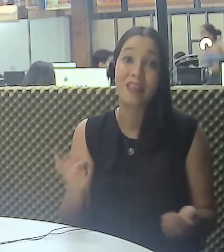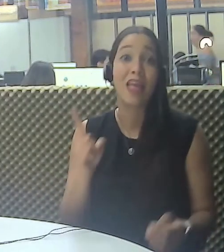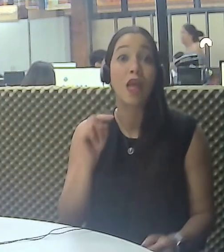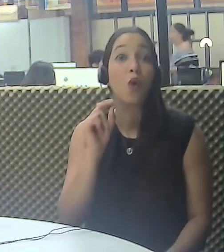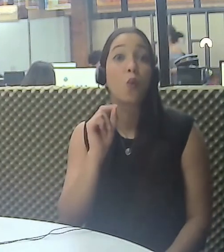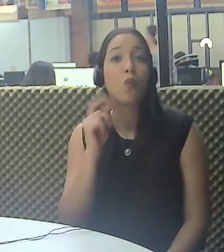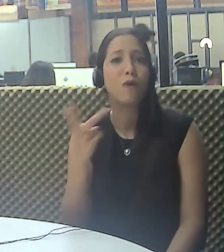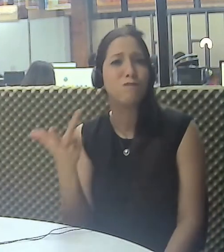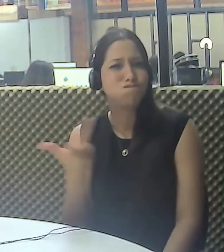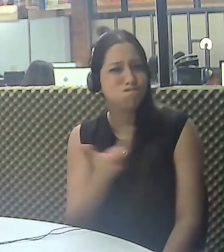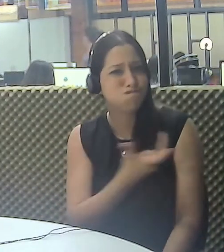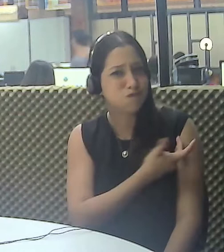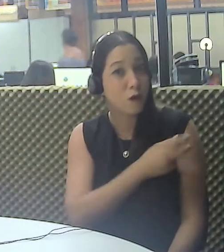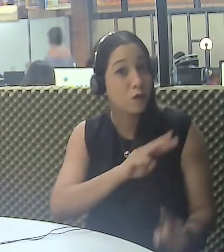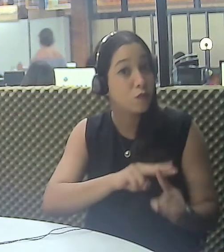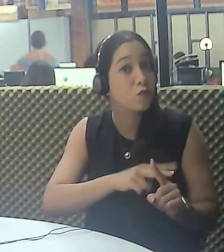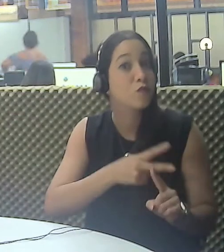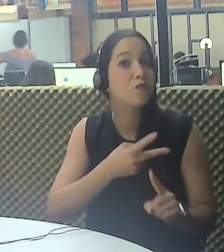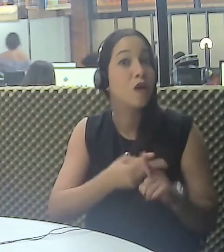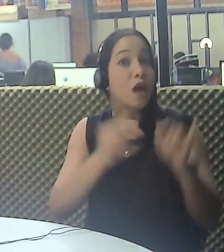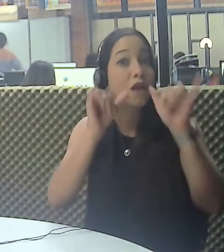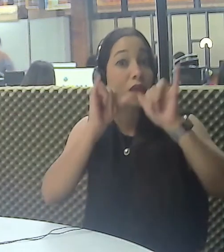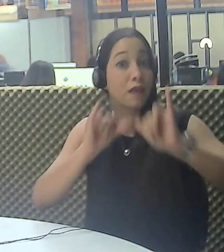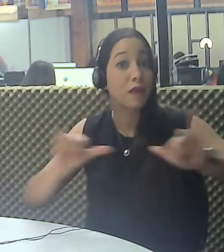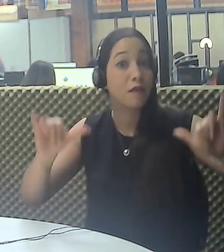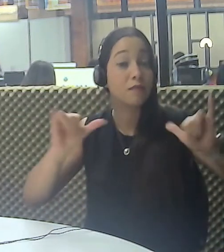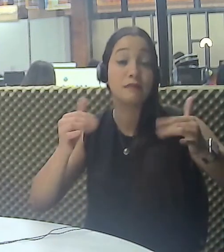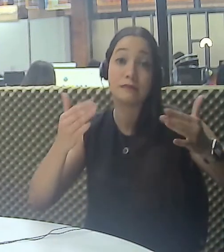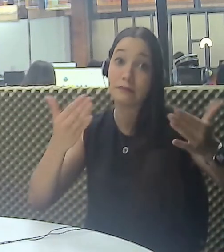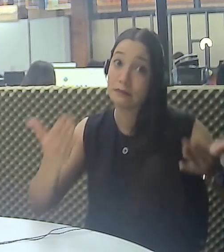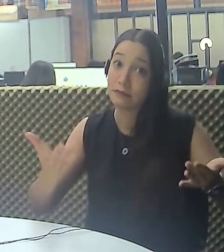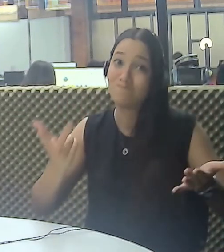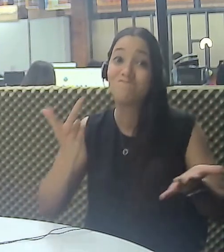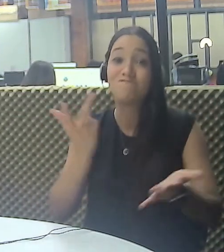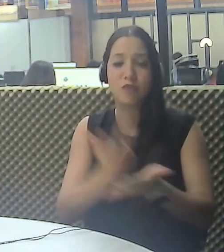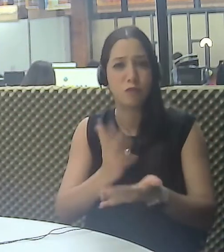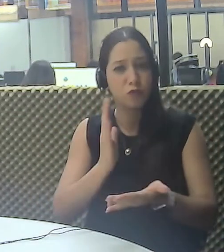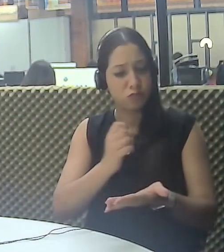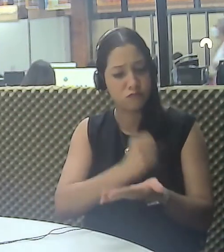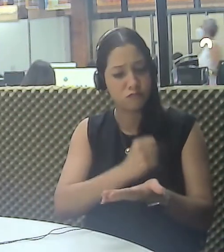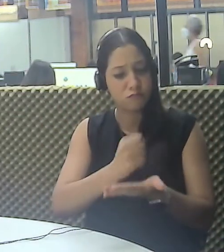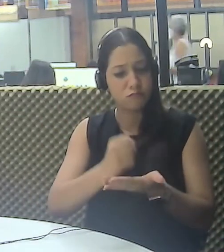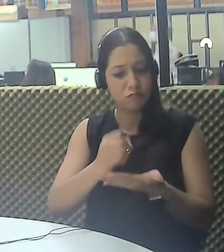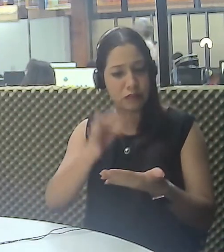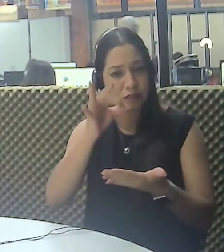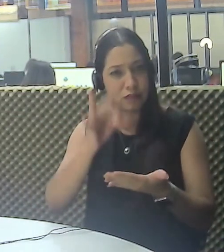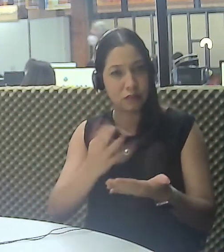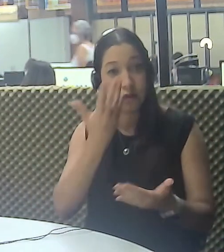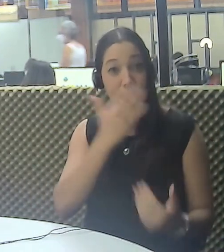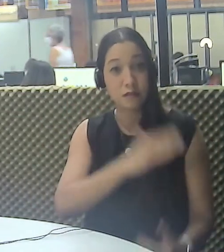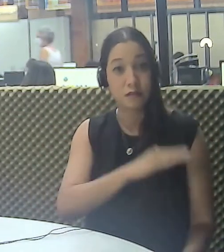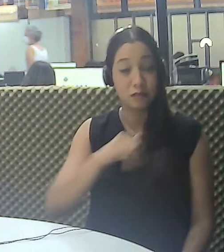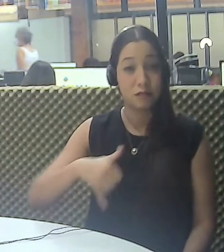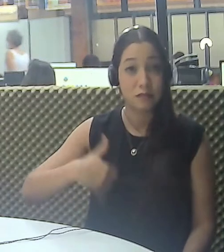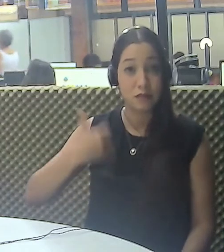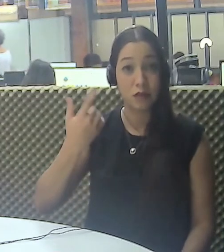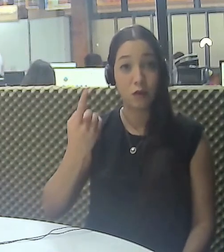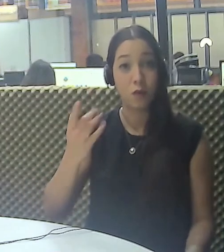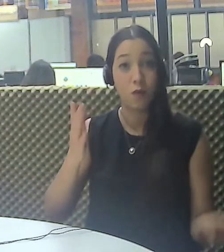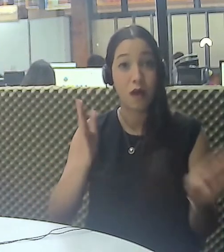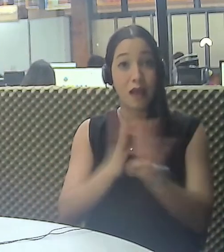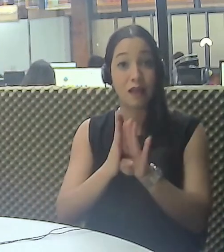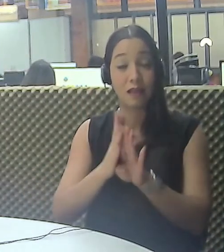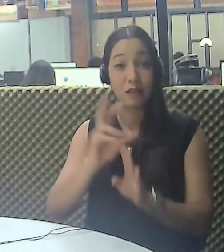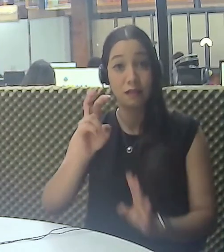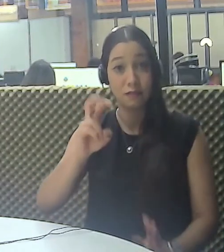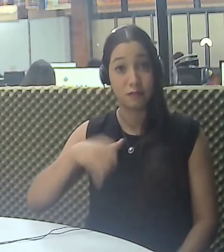vacina extra, é uma vacina de campanha, então mesmo com cartão de vacina em dia, as crianças de 1 a menores de